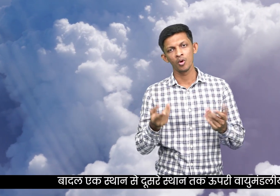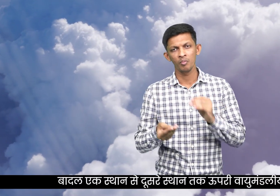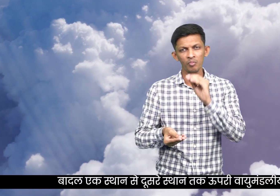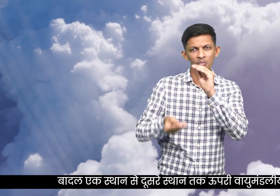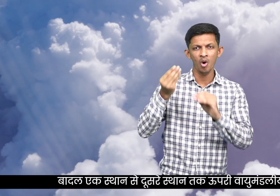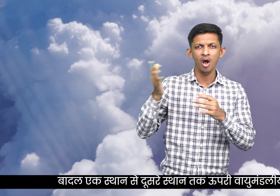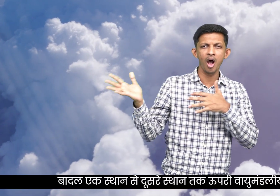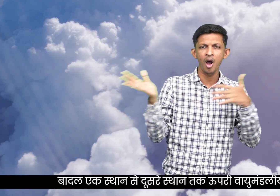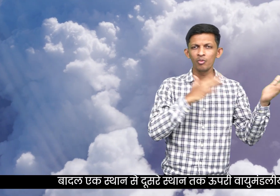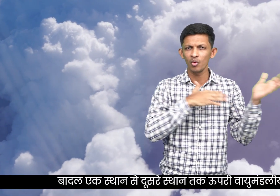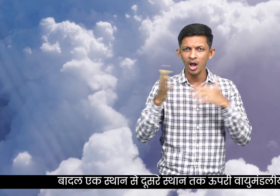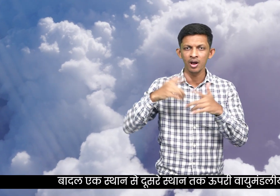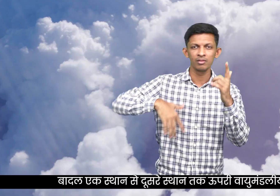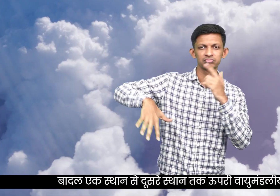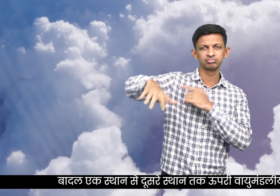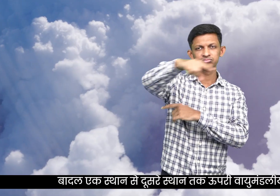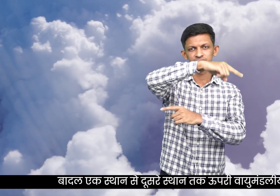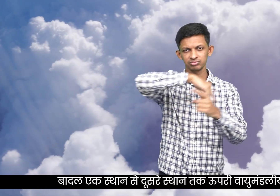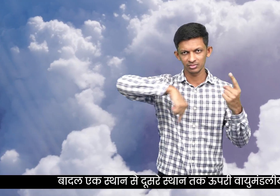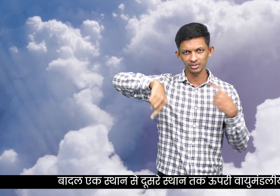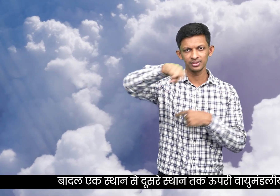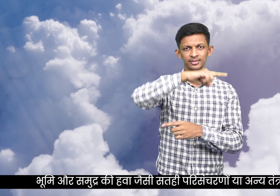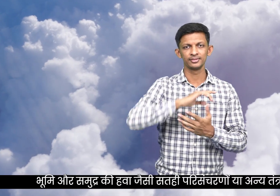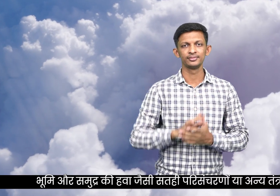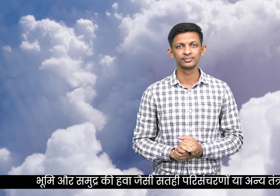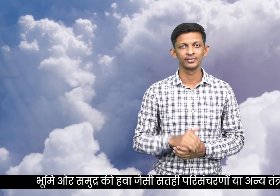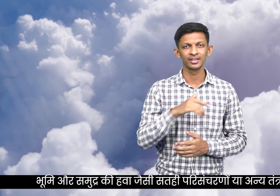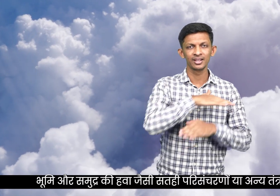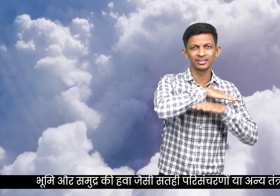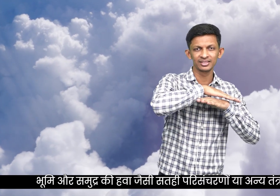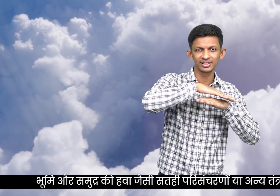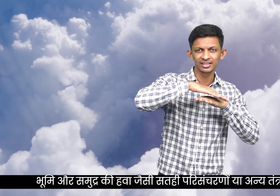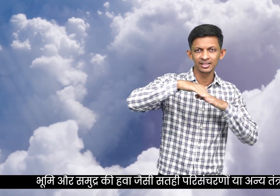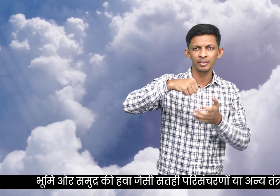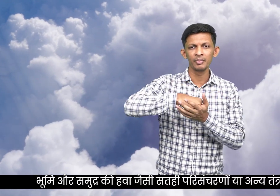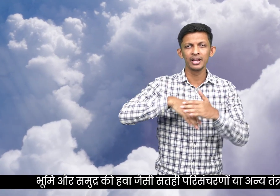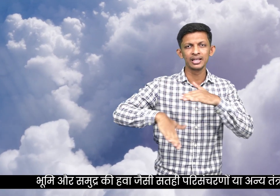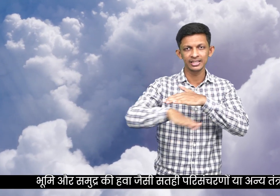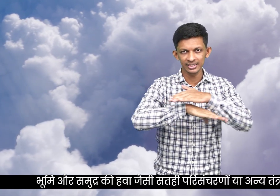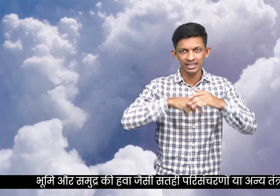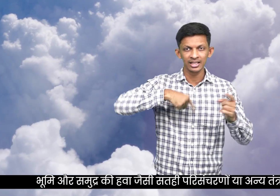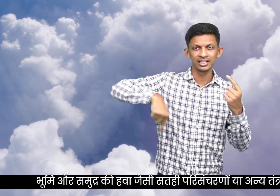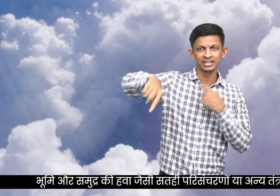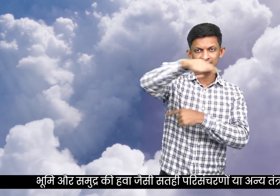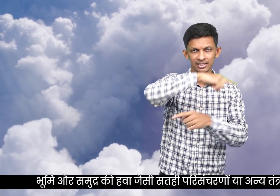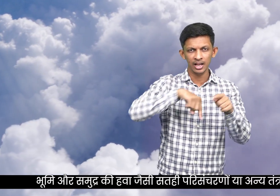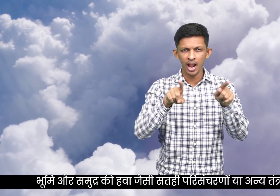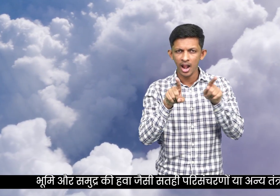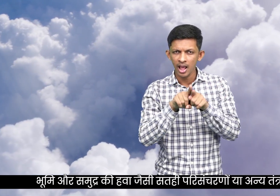ऊपरी वायुमंडलीय परिसंचरण भूमि और समुद्र की हवा जैसी